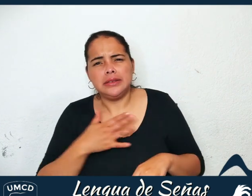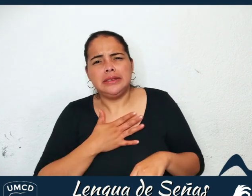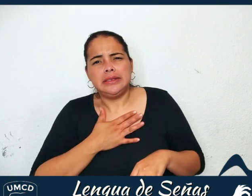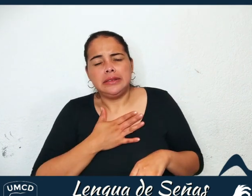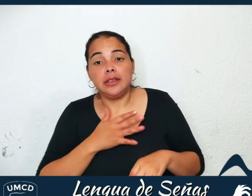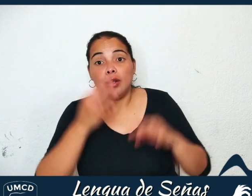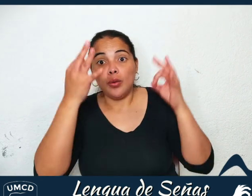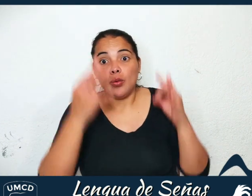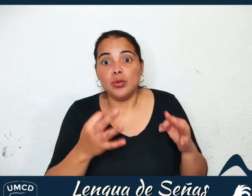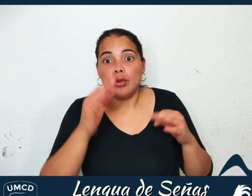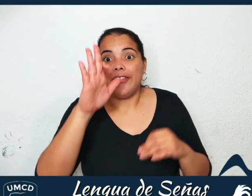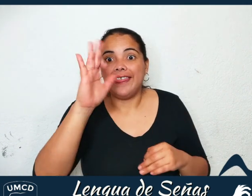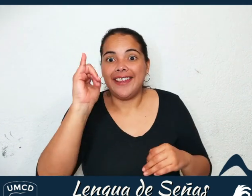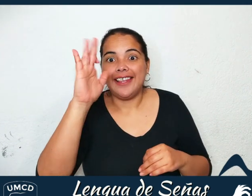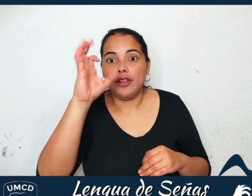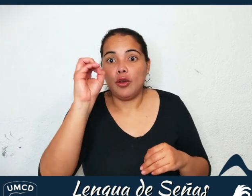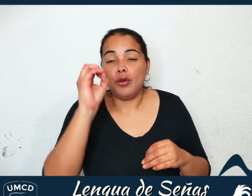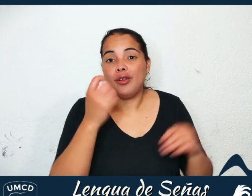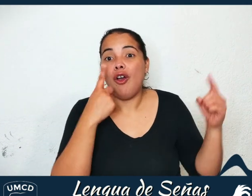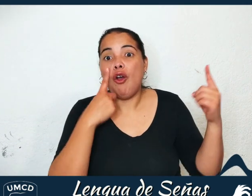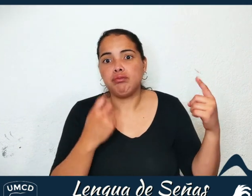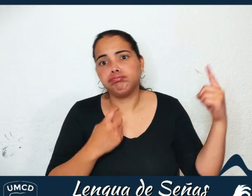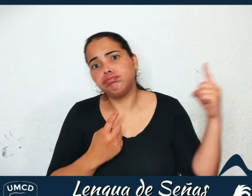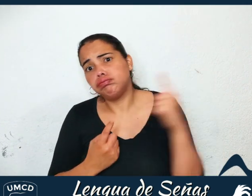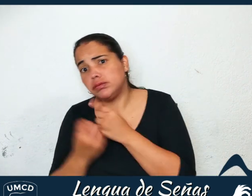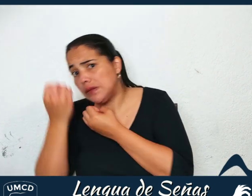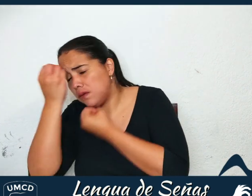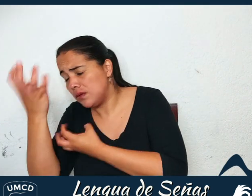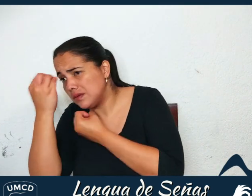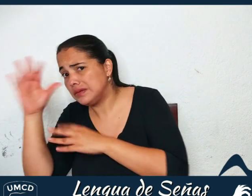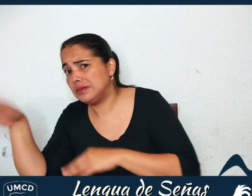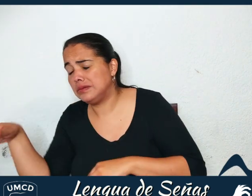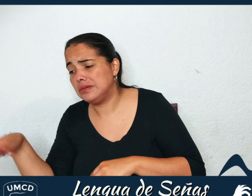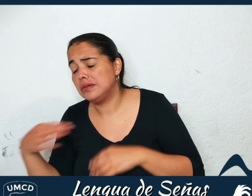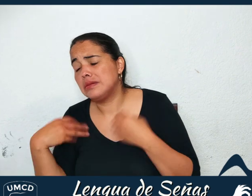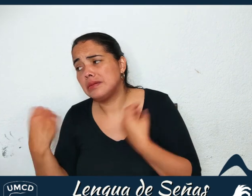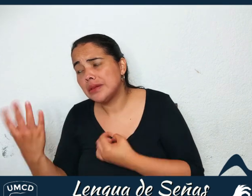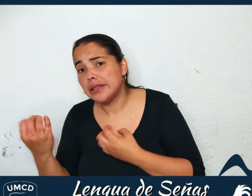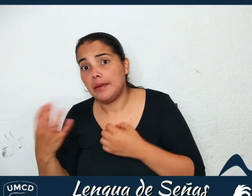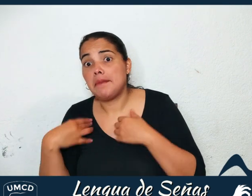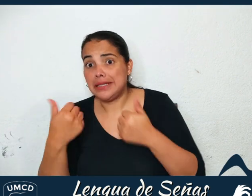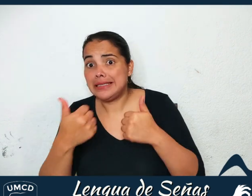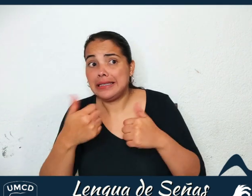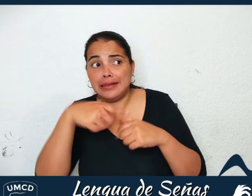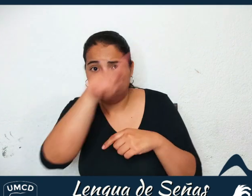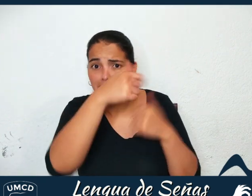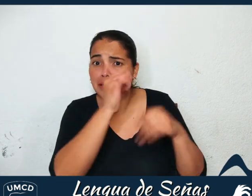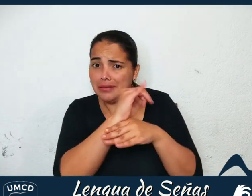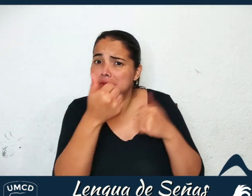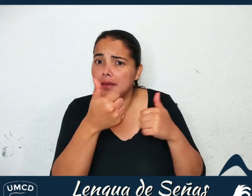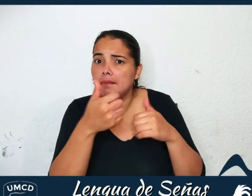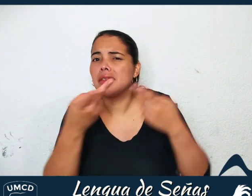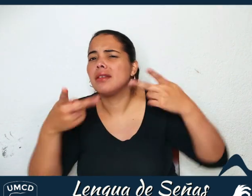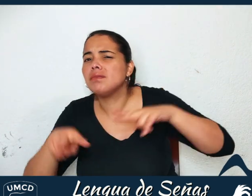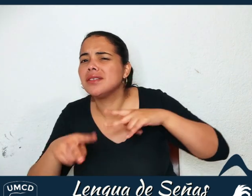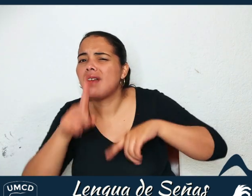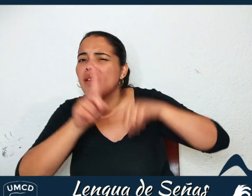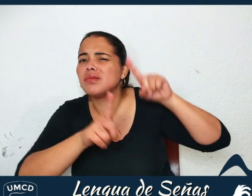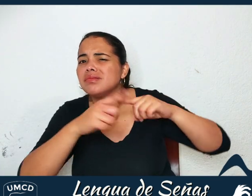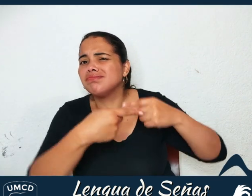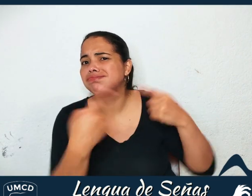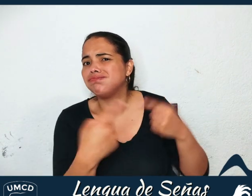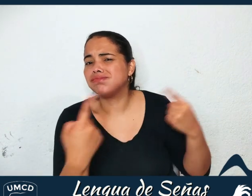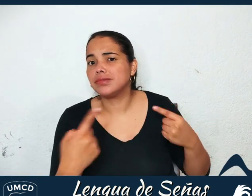y Tito, quien había venido con esta información, le estaba informando de que habían cosas buenas, pero también habían cosas